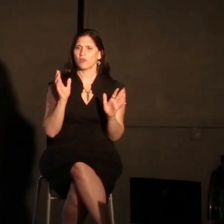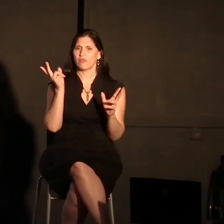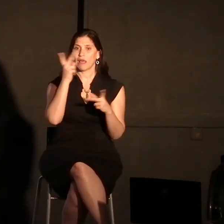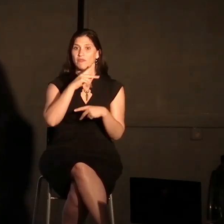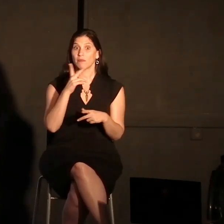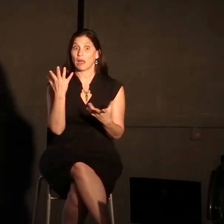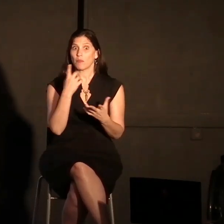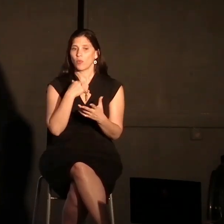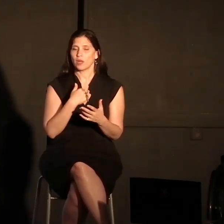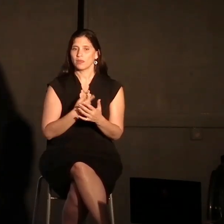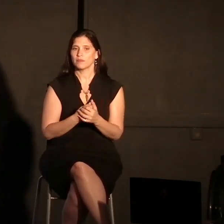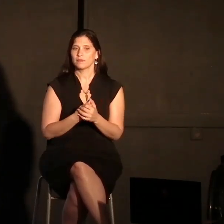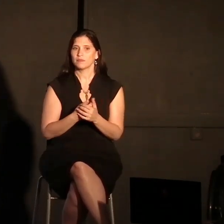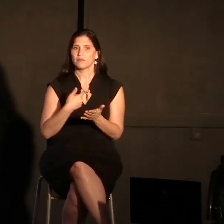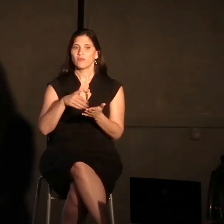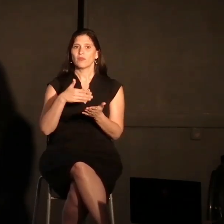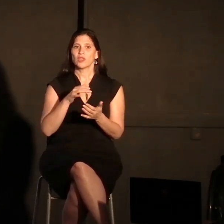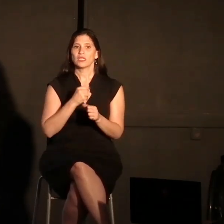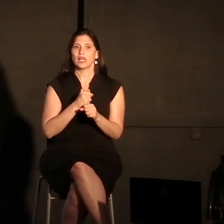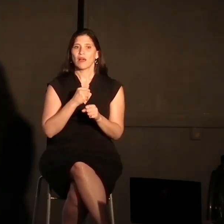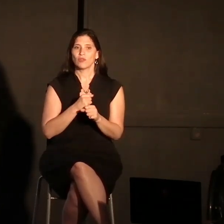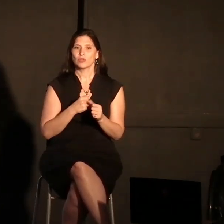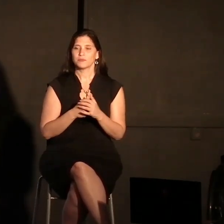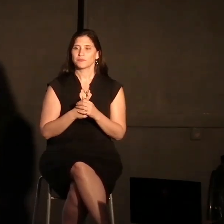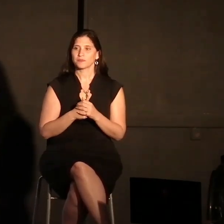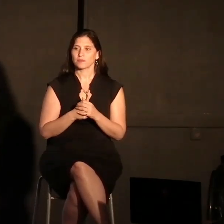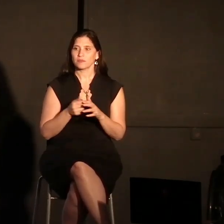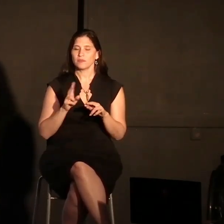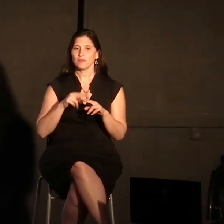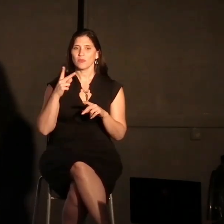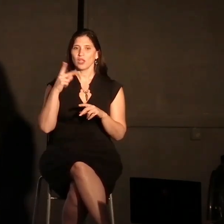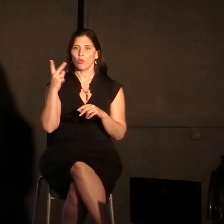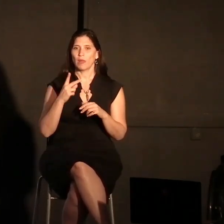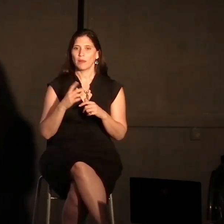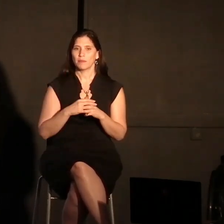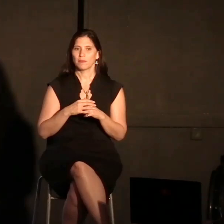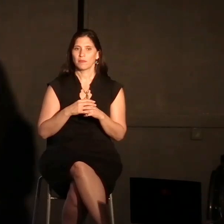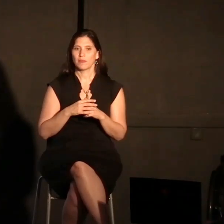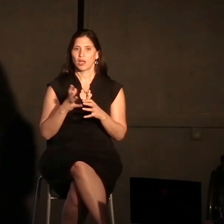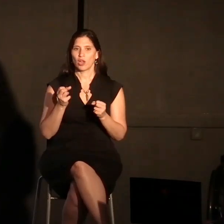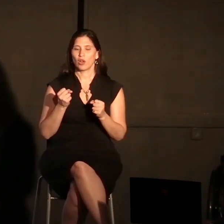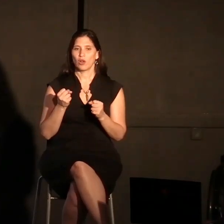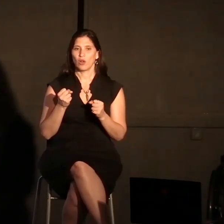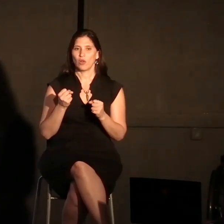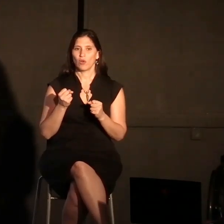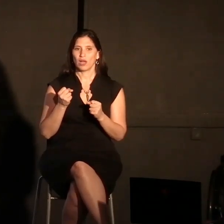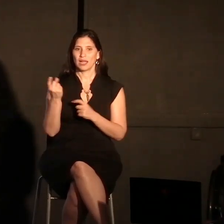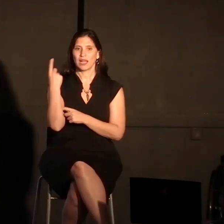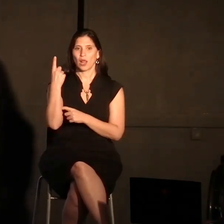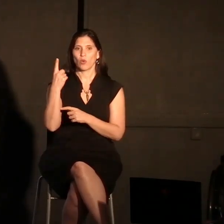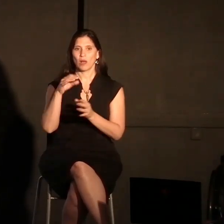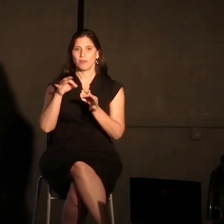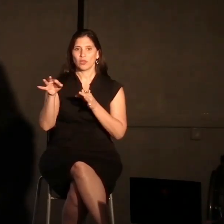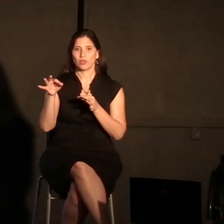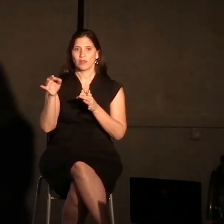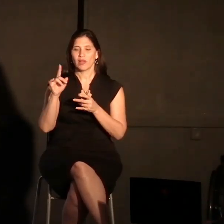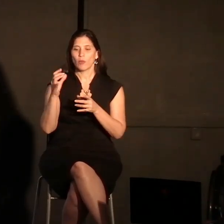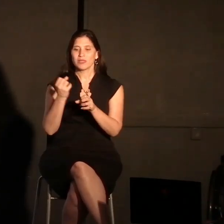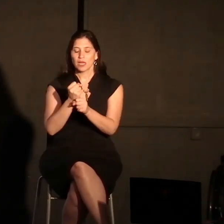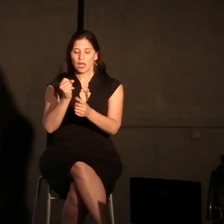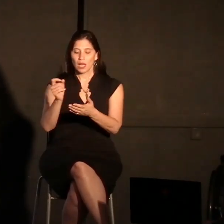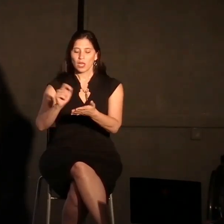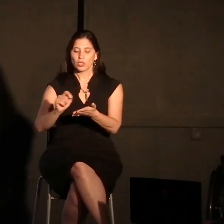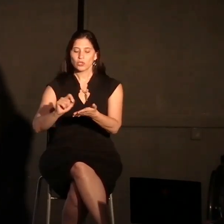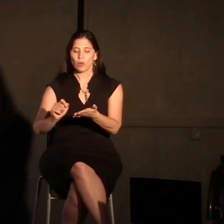להבין מה אמרו לי והמשכתי לעבוד אחרי יומיים אני לוקחת ללקוחה מידות ואני לא מצליחה לרשום לה את